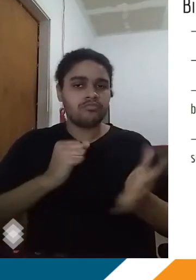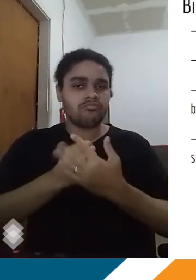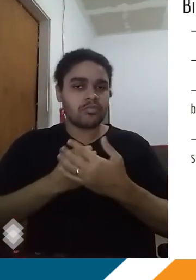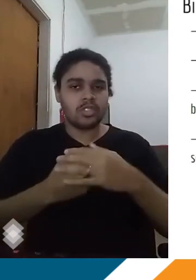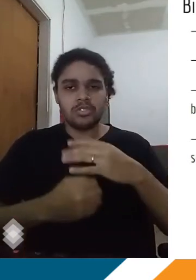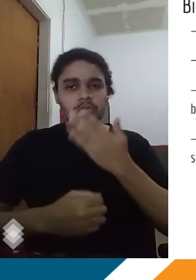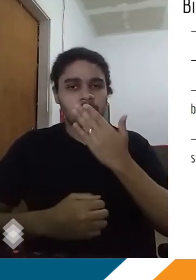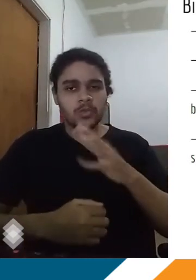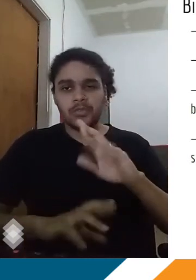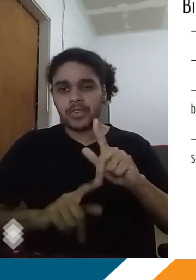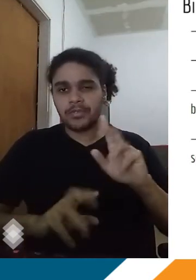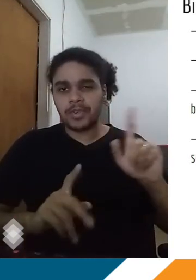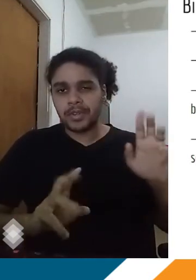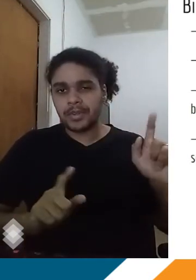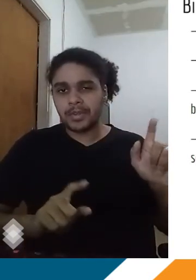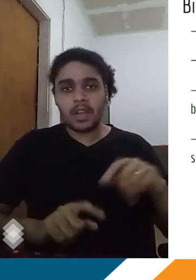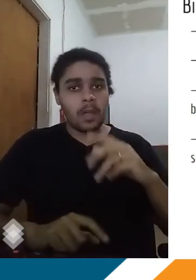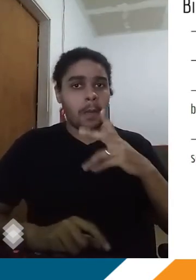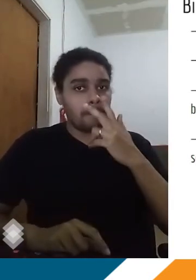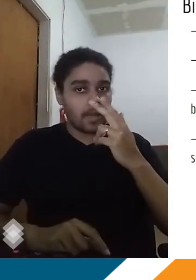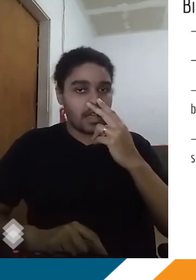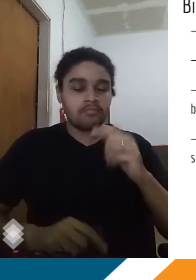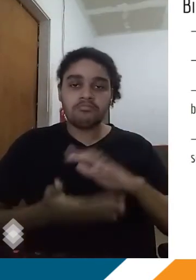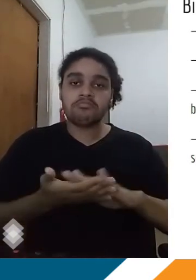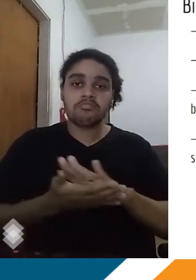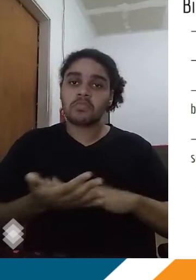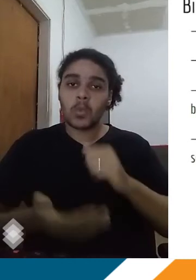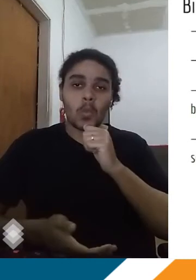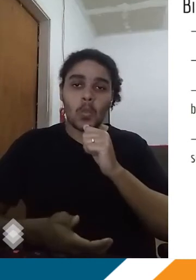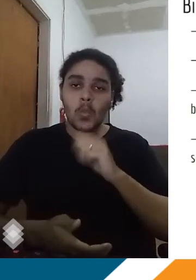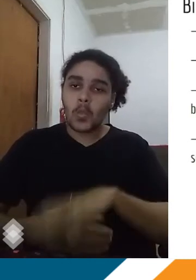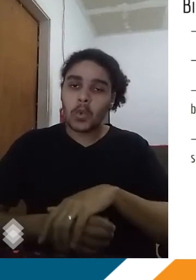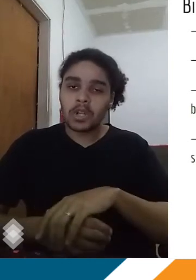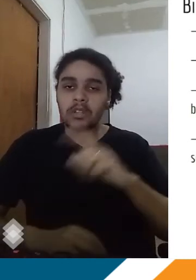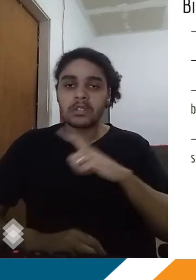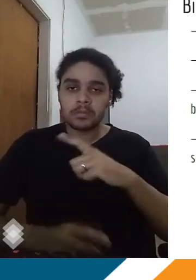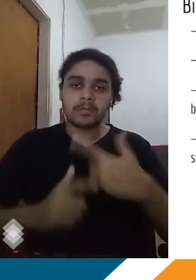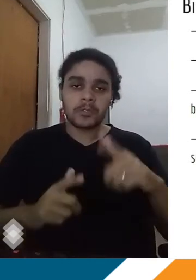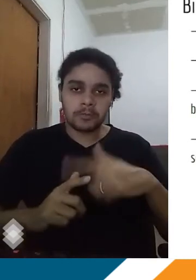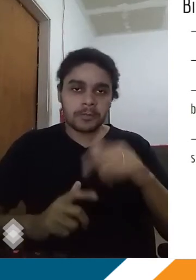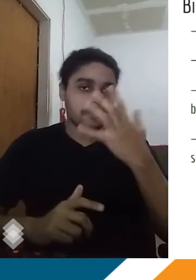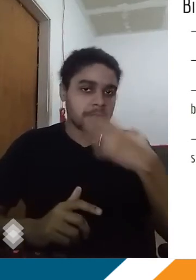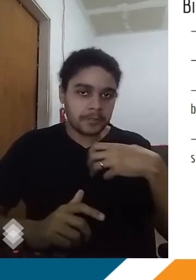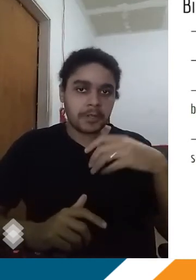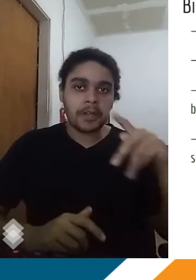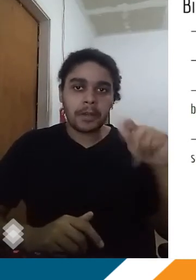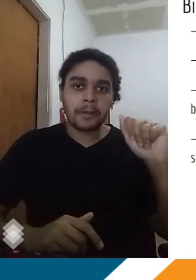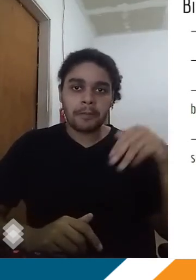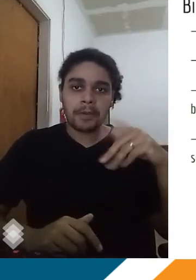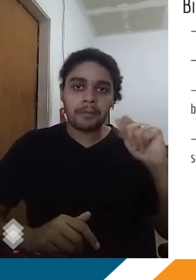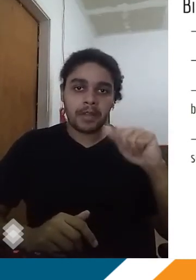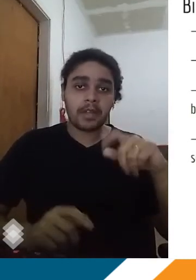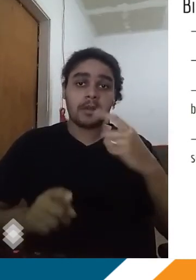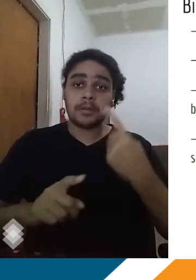gente às vezes caracteriza como monótona. A gente tem um problema muito sério em relação aos solos dos pampas, que é a